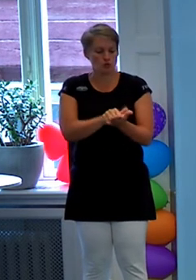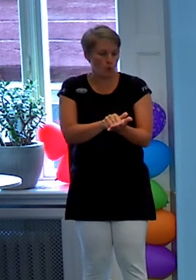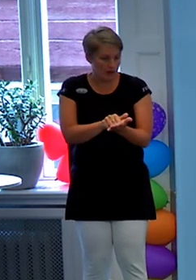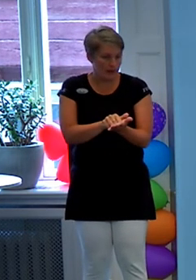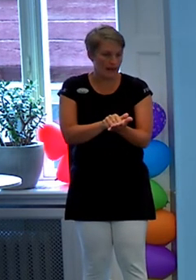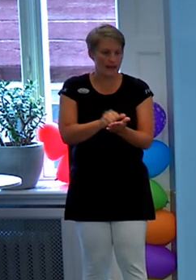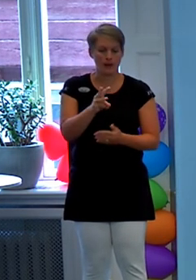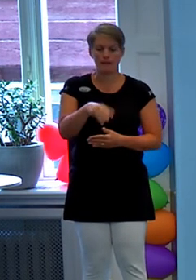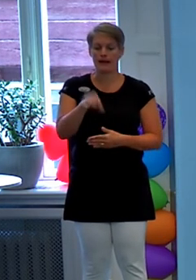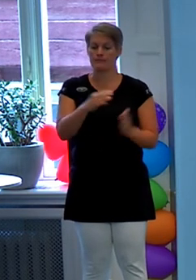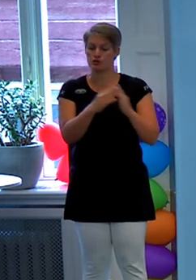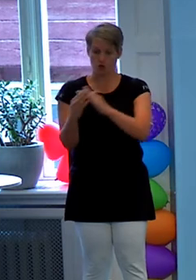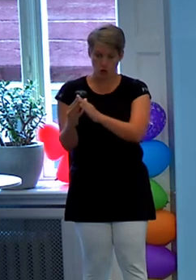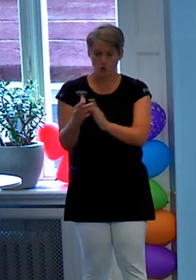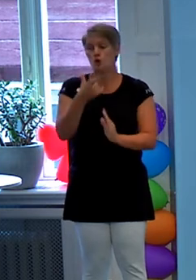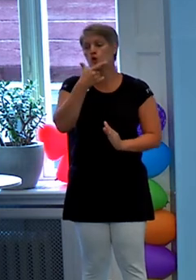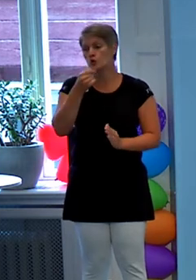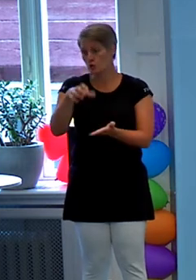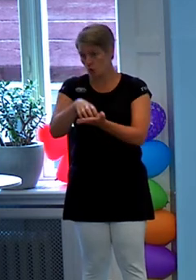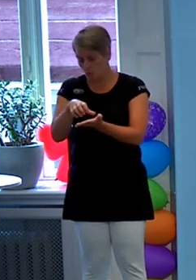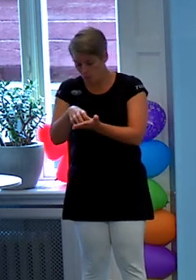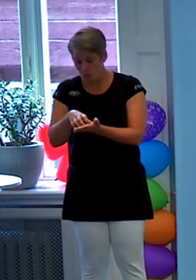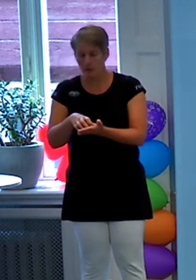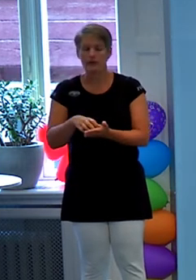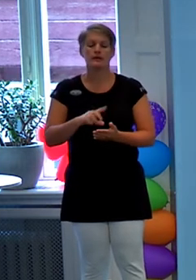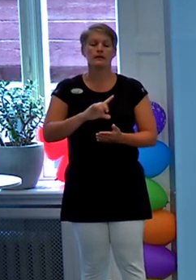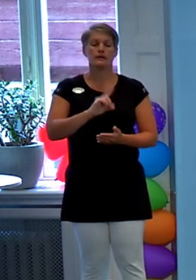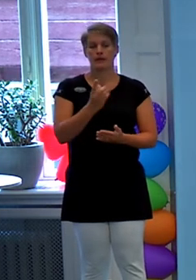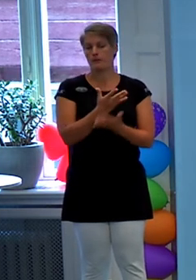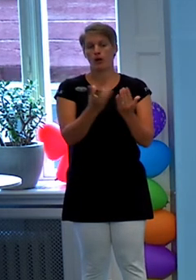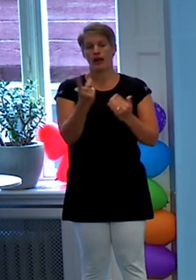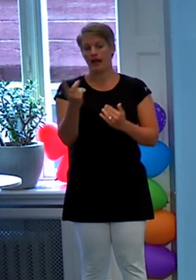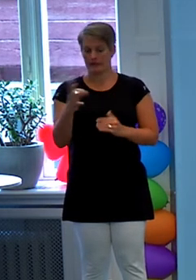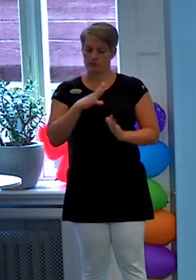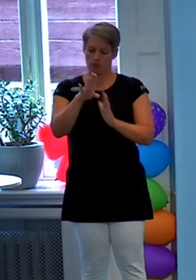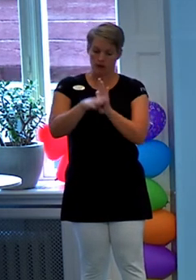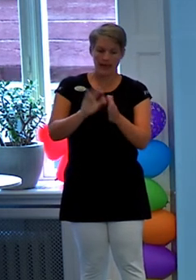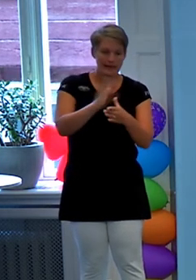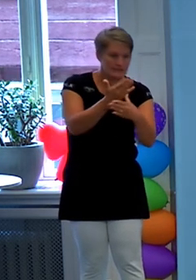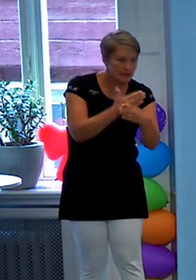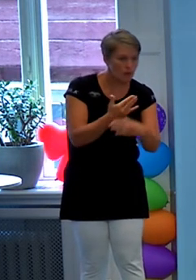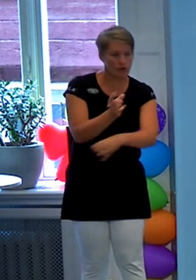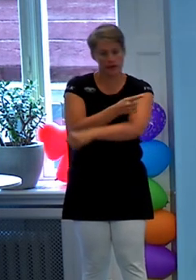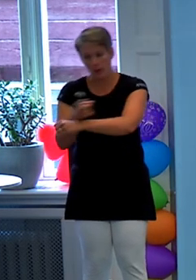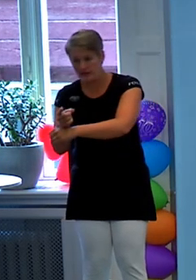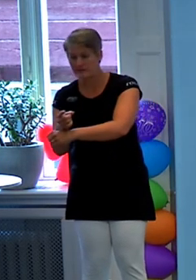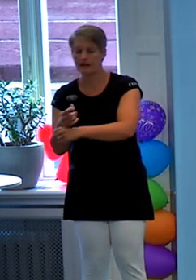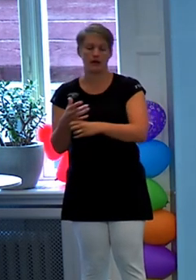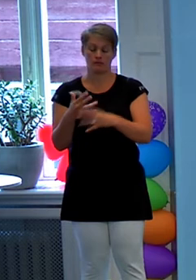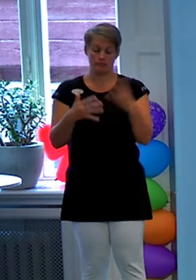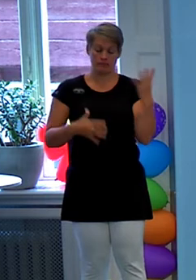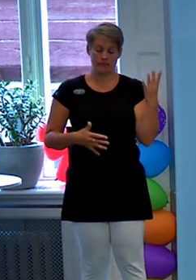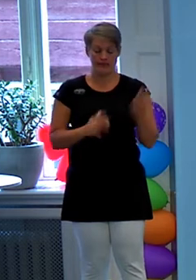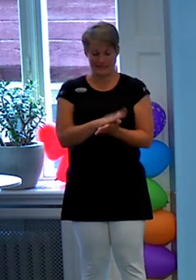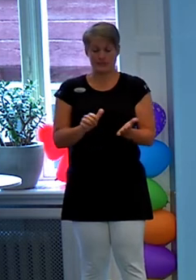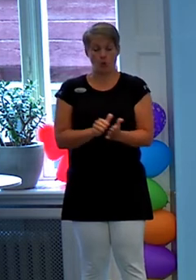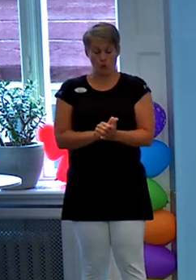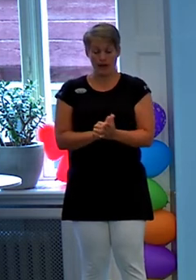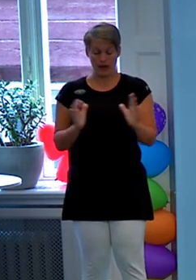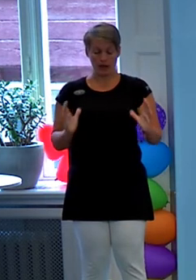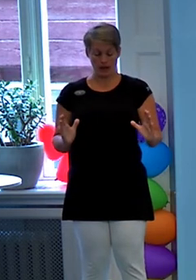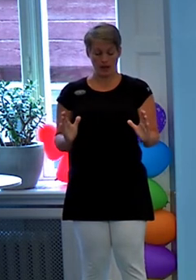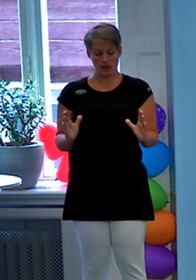är Malmö stad och Lunds kommun. Och sen har vi många andra som gör program här, vi har Helsingborg, vi har Kristianstad. Och just i Skåne så är